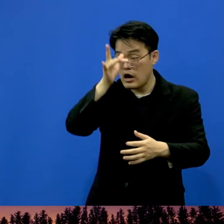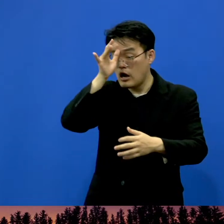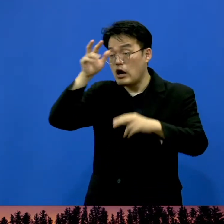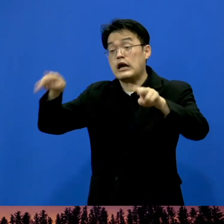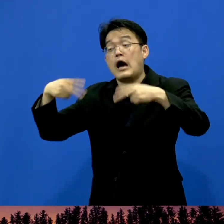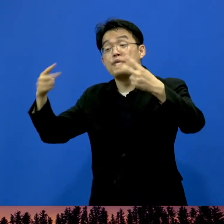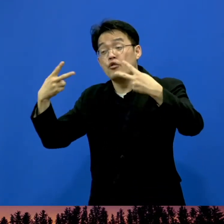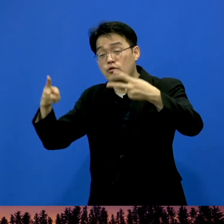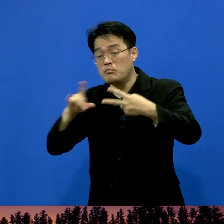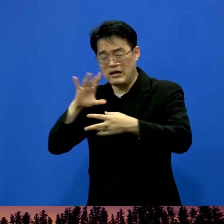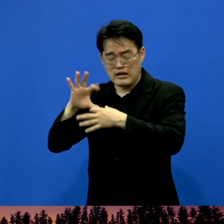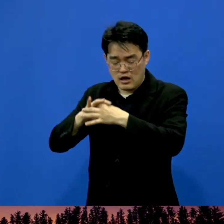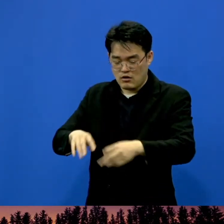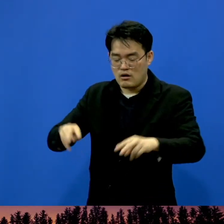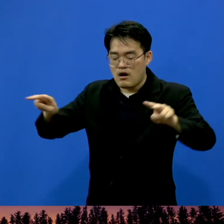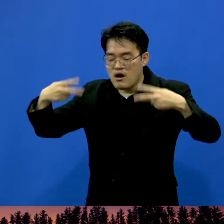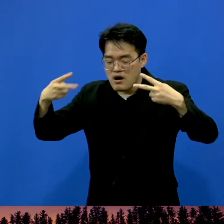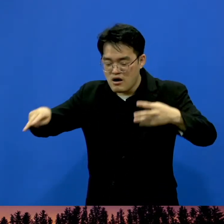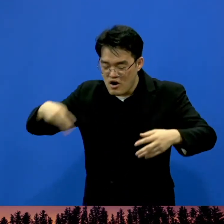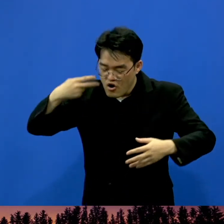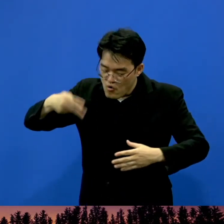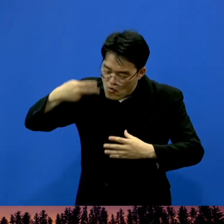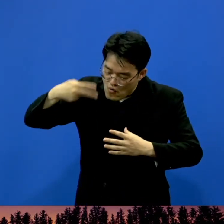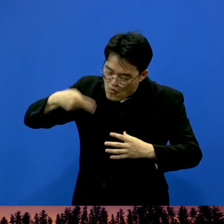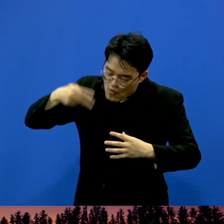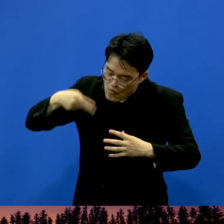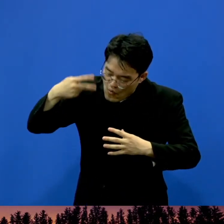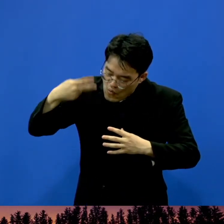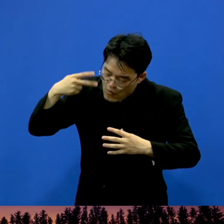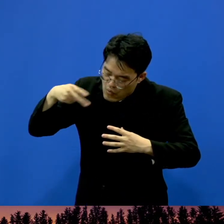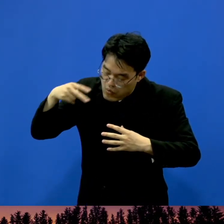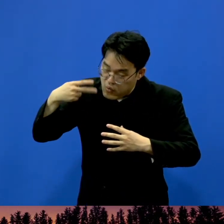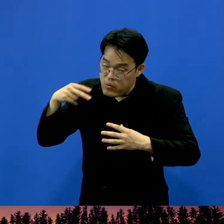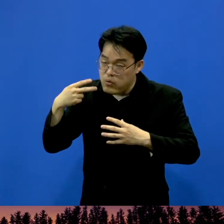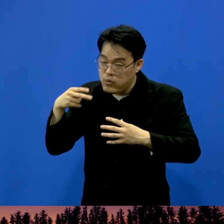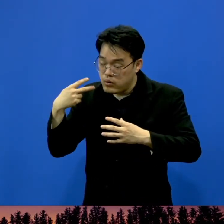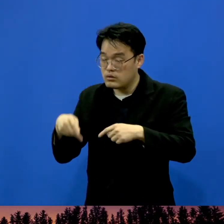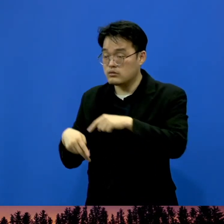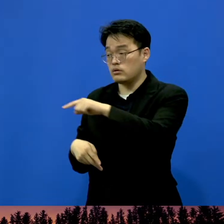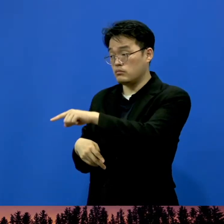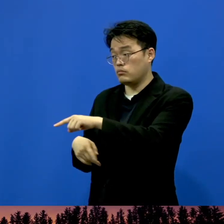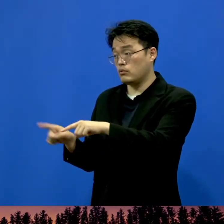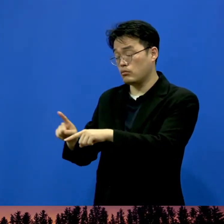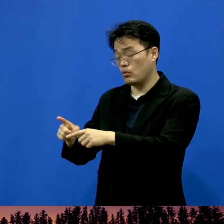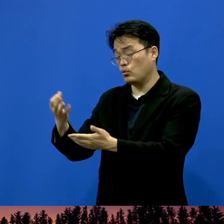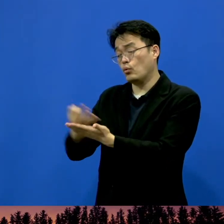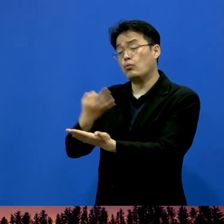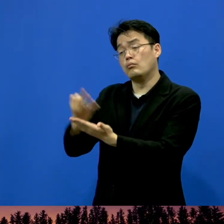조회수를 늘려가지고 이제 돈을 번다나요? 근데 그 자매를 중보기도 하기로 했어요.